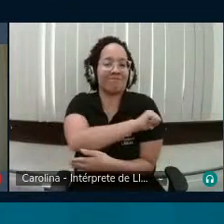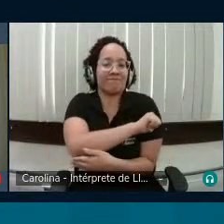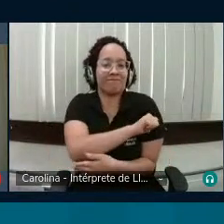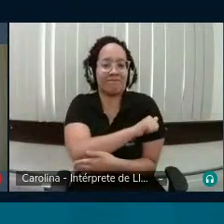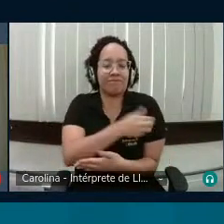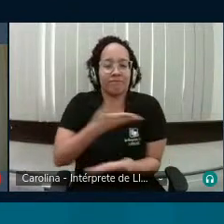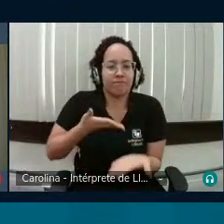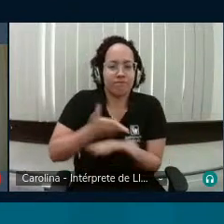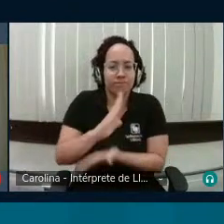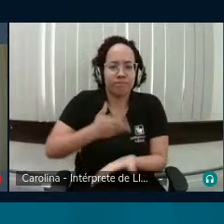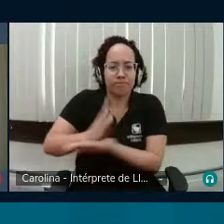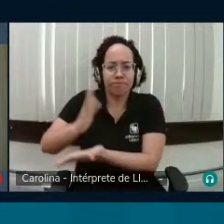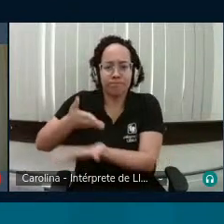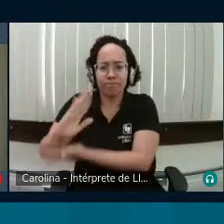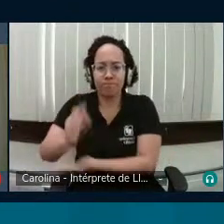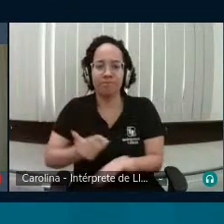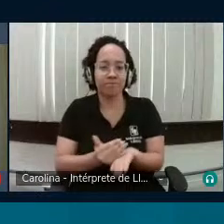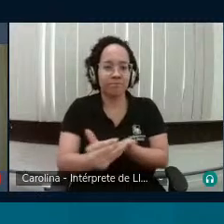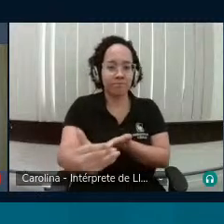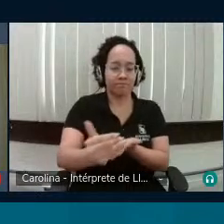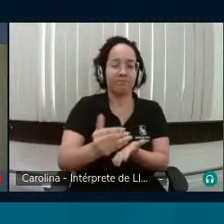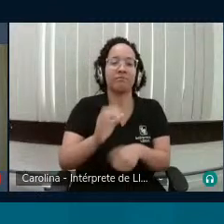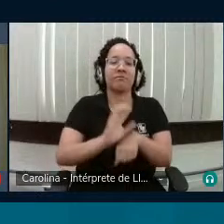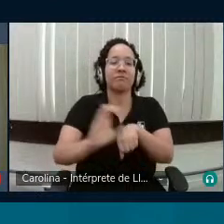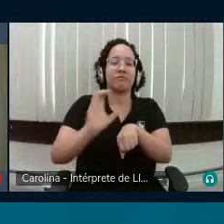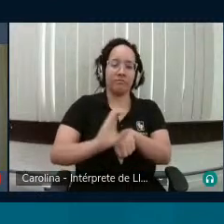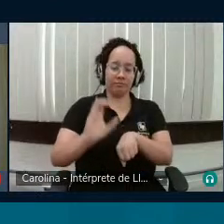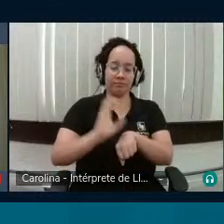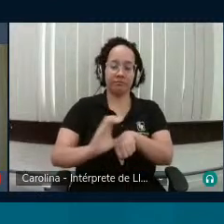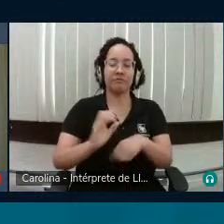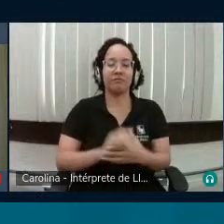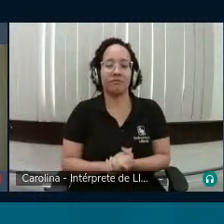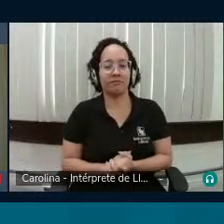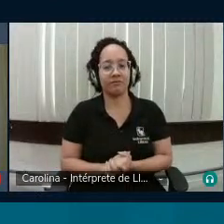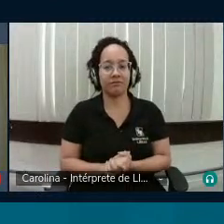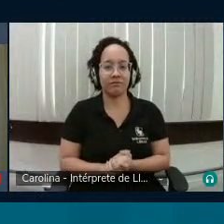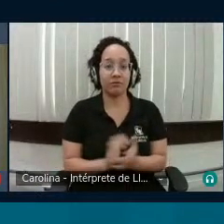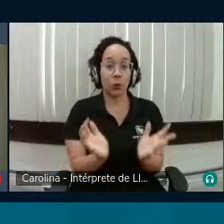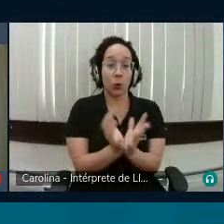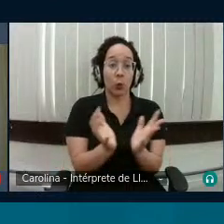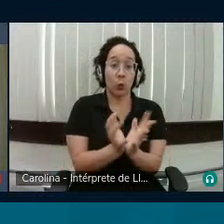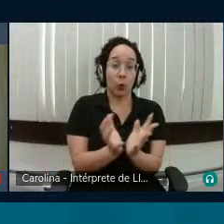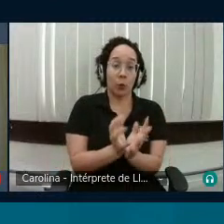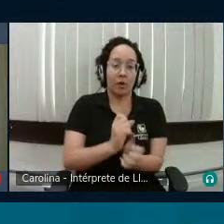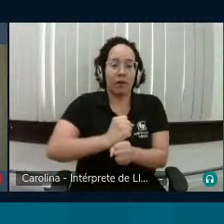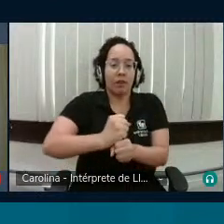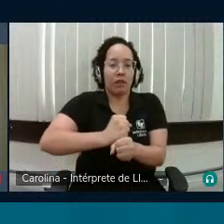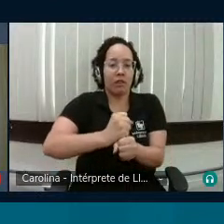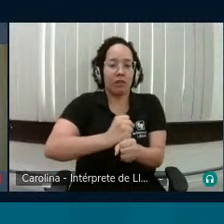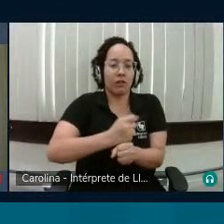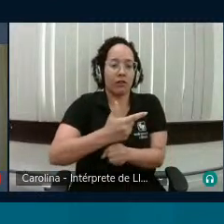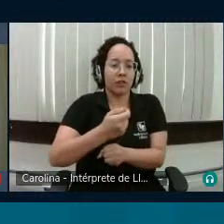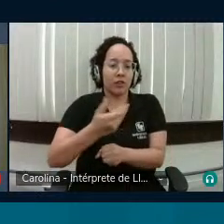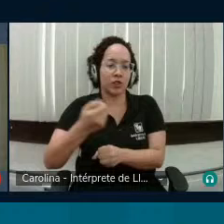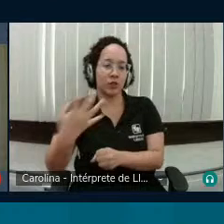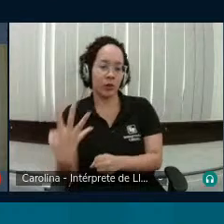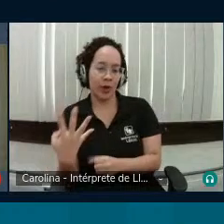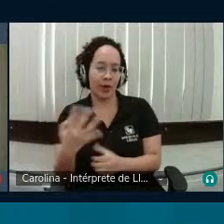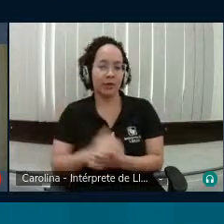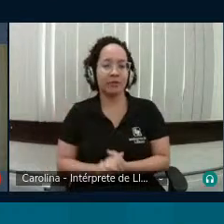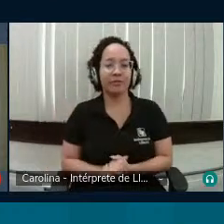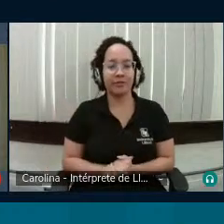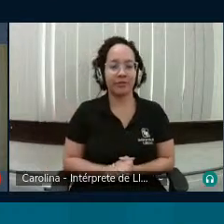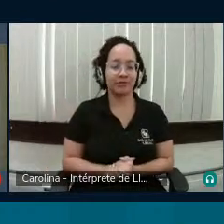para as pessoas que estão iniciando com hoje na turma 2024. Então, foi